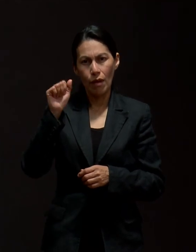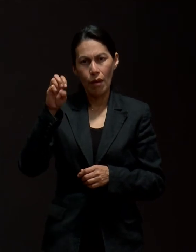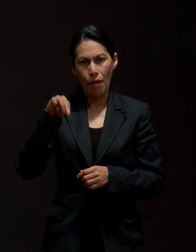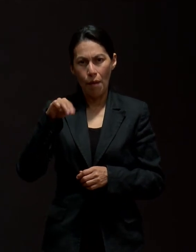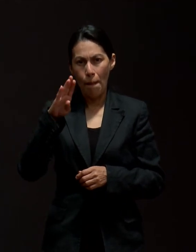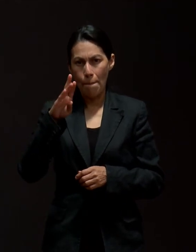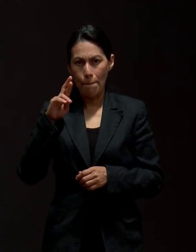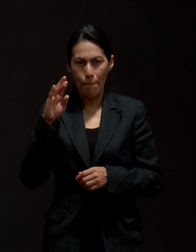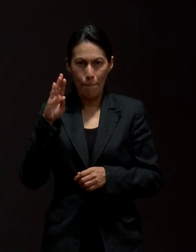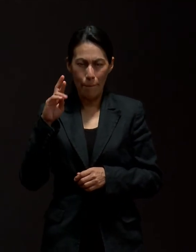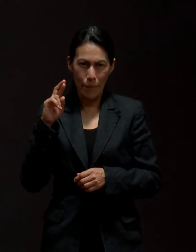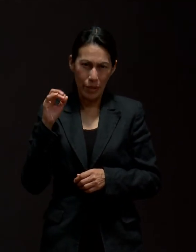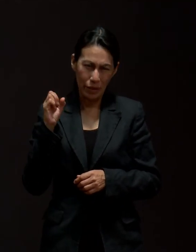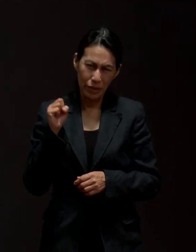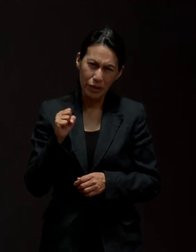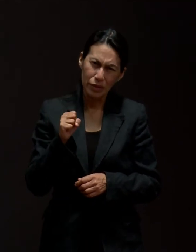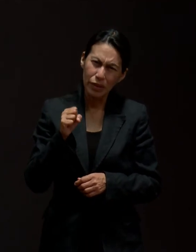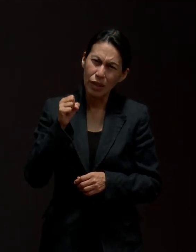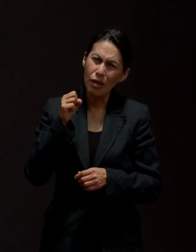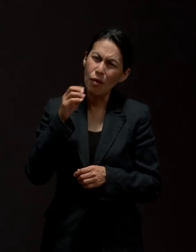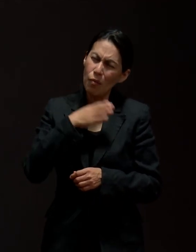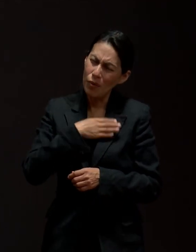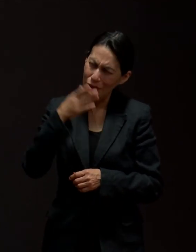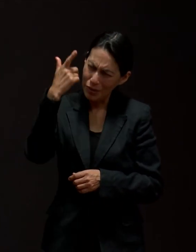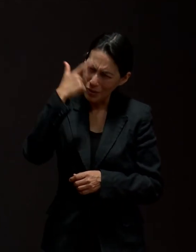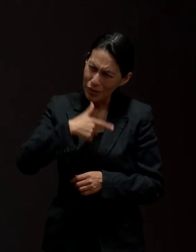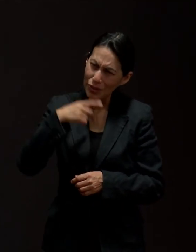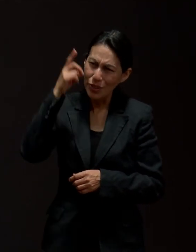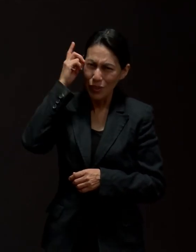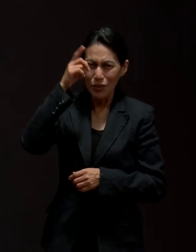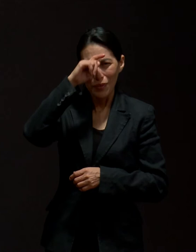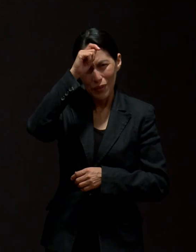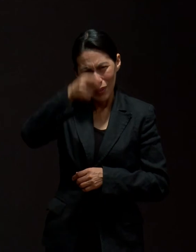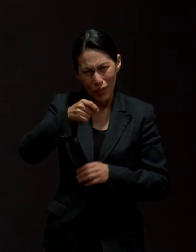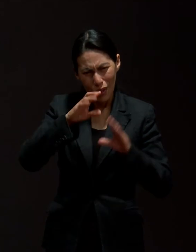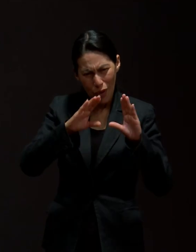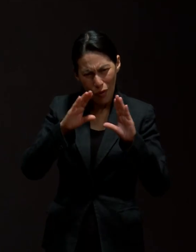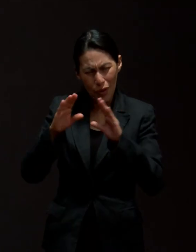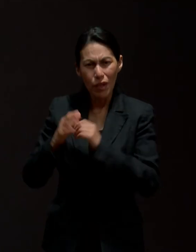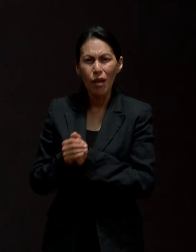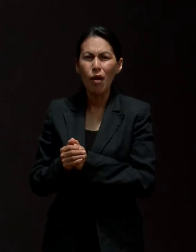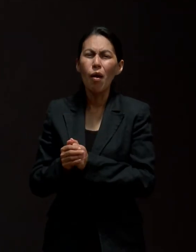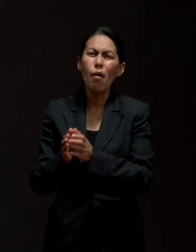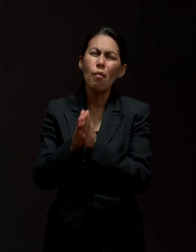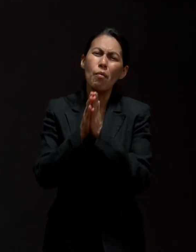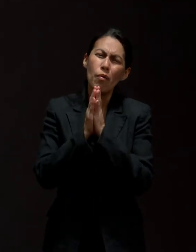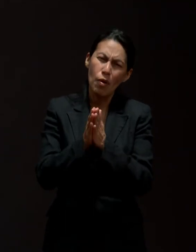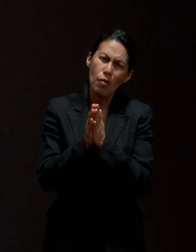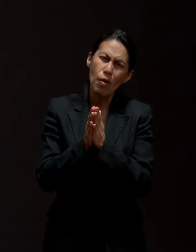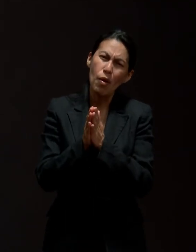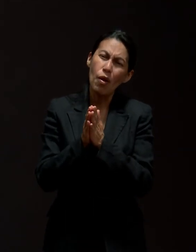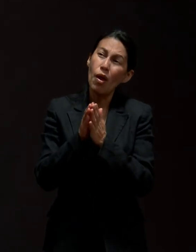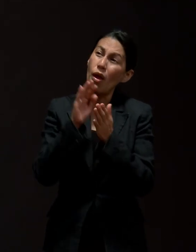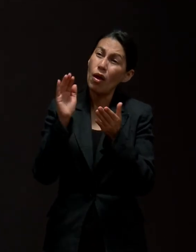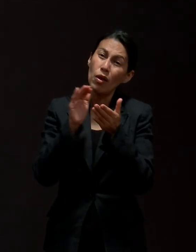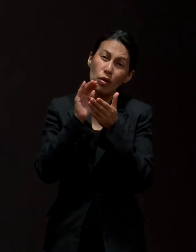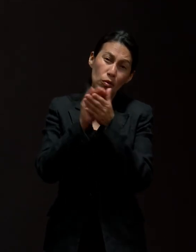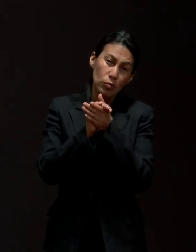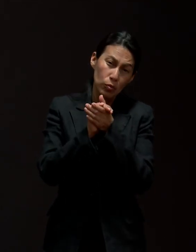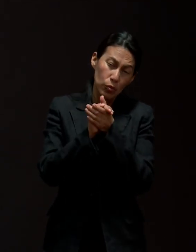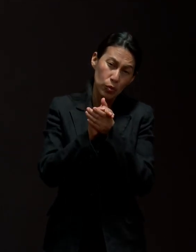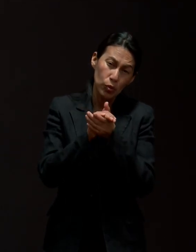Dios los bendiga y los cuide. Amén. Pido oración por mi esposo, ya que lo operaron y la